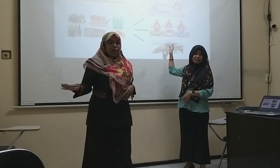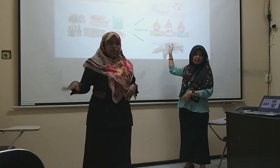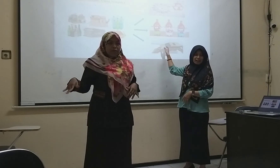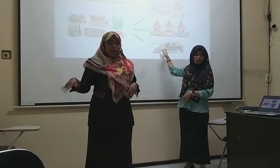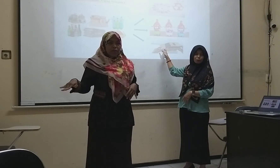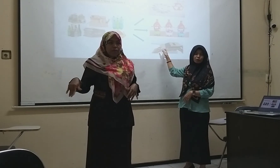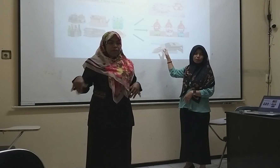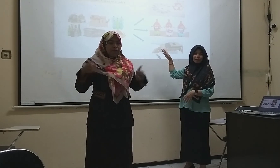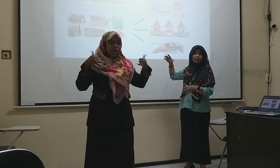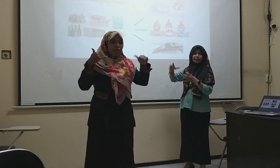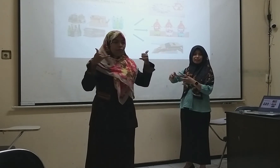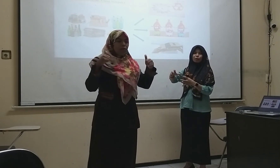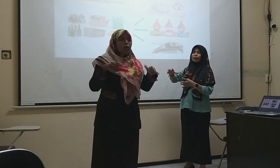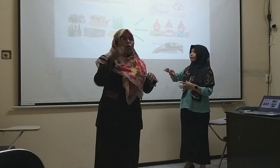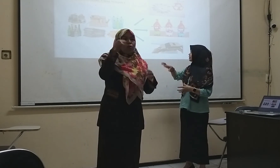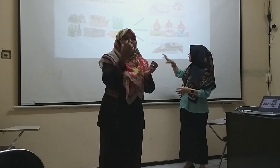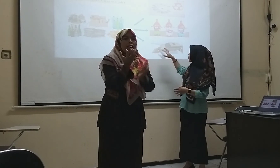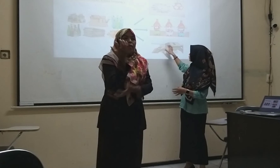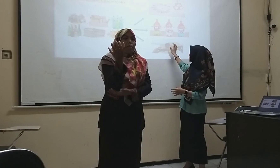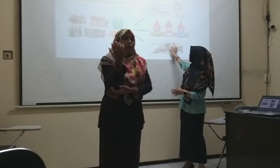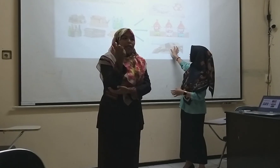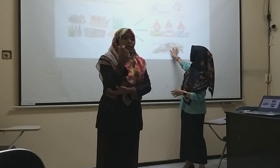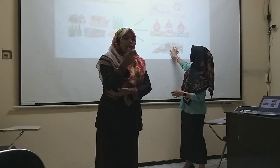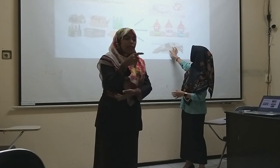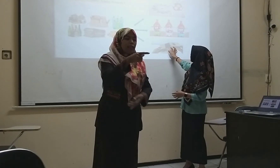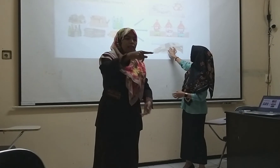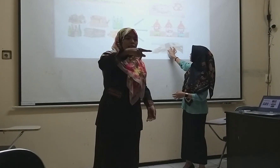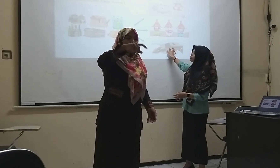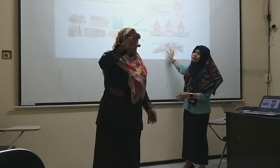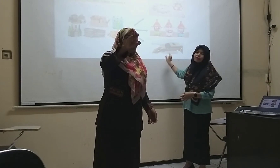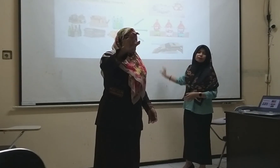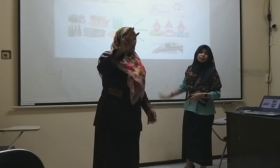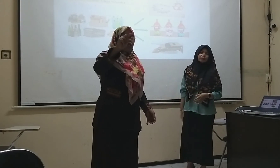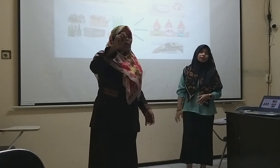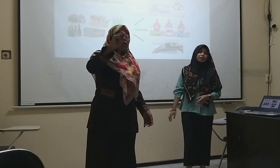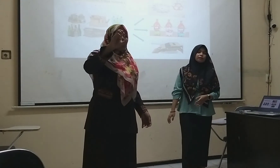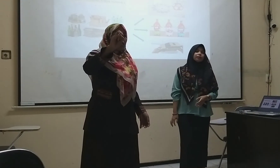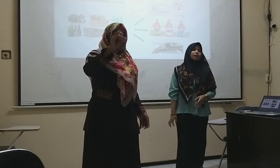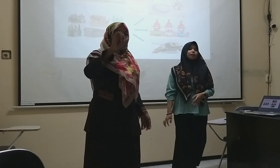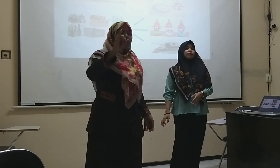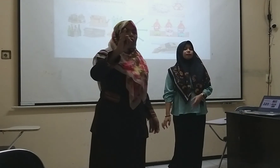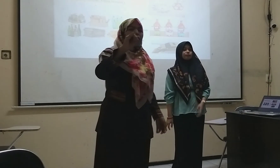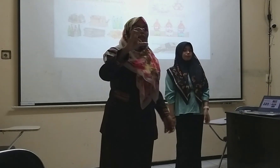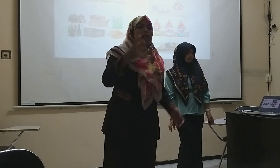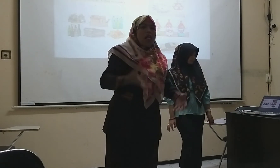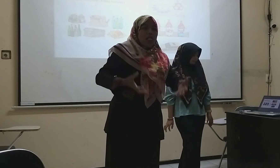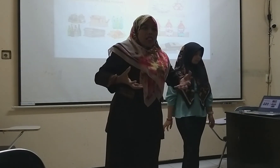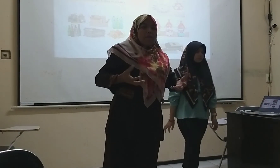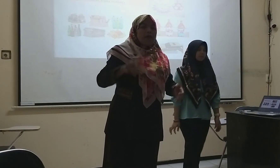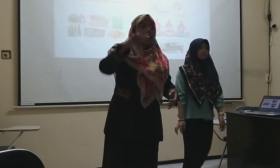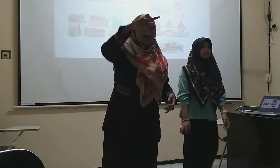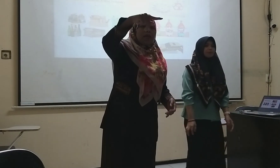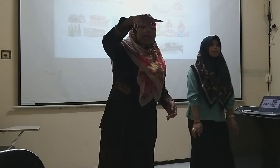untuk hiasan, untuk tempat pensil juga bisa, karena juga tidak ada makanannya. Taruh jadi apa?